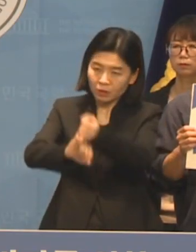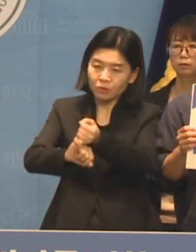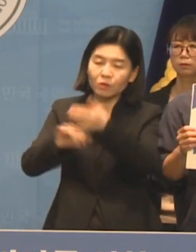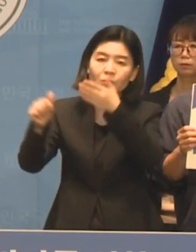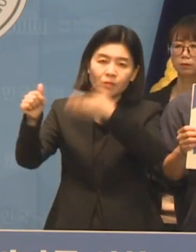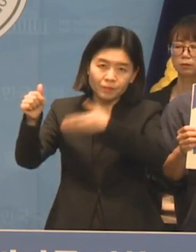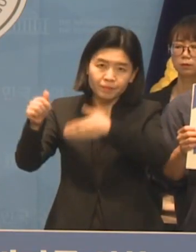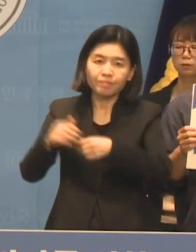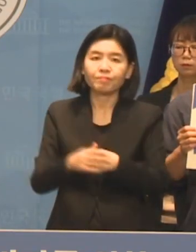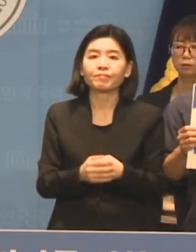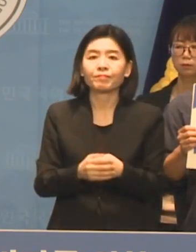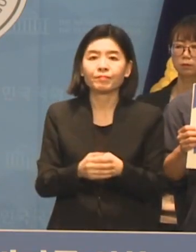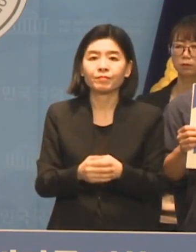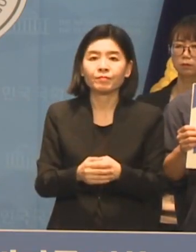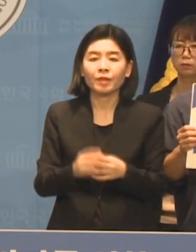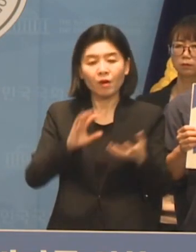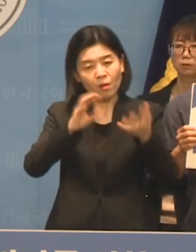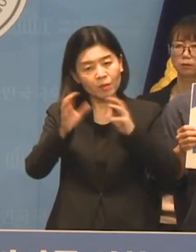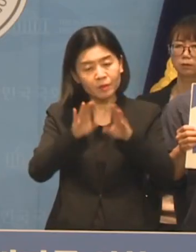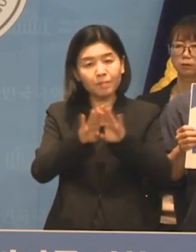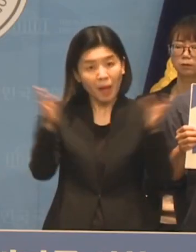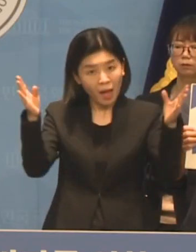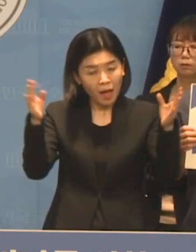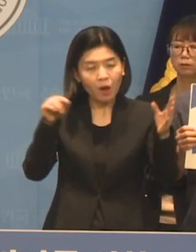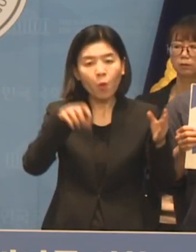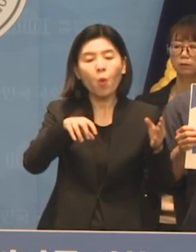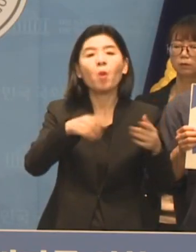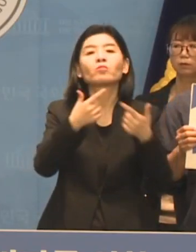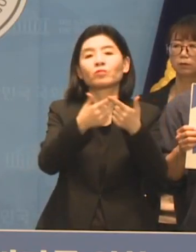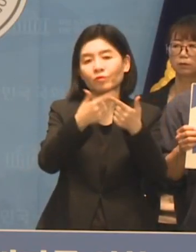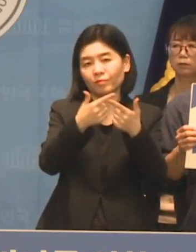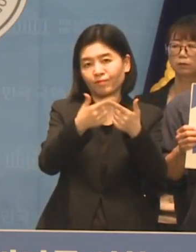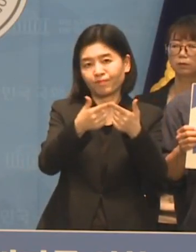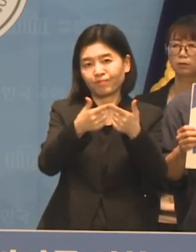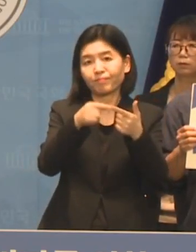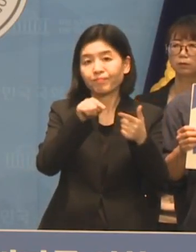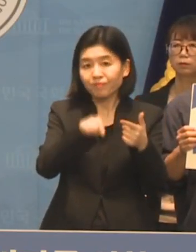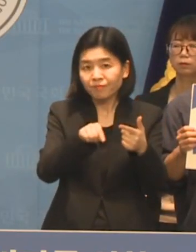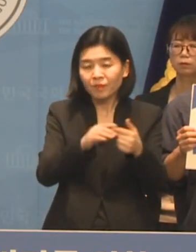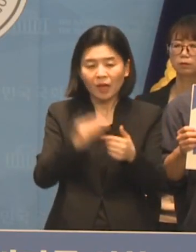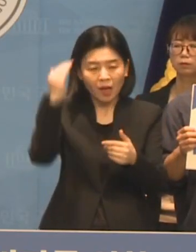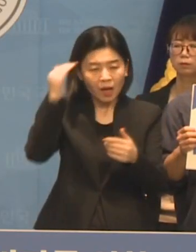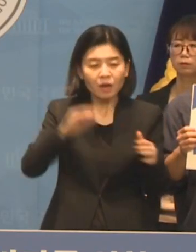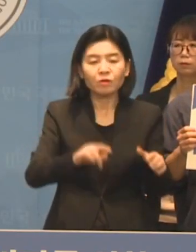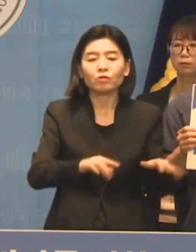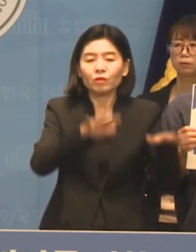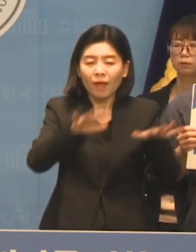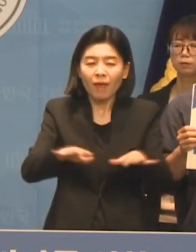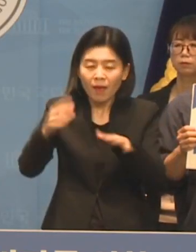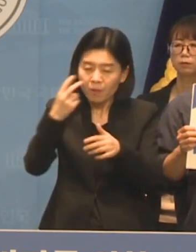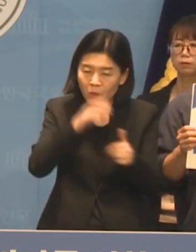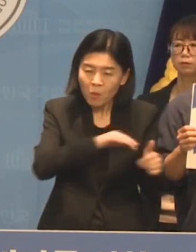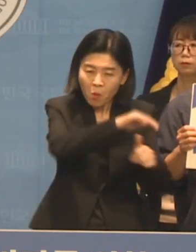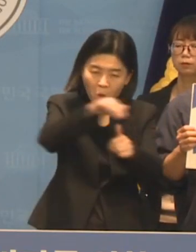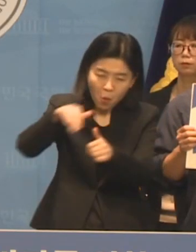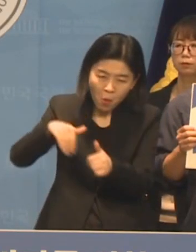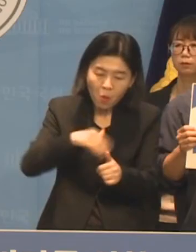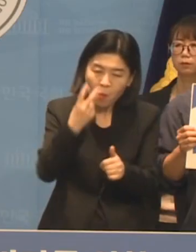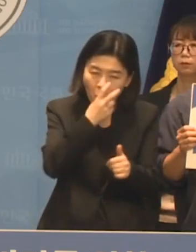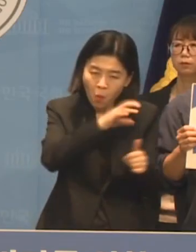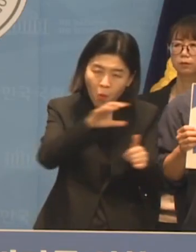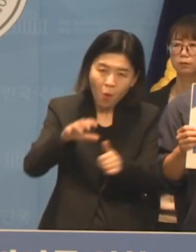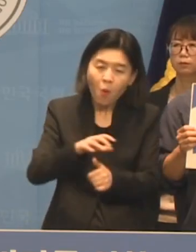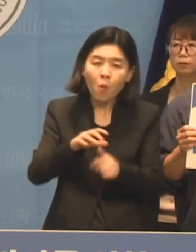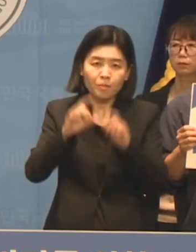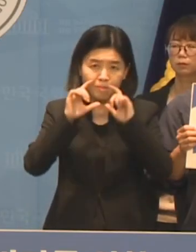부산에서 개최되는 아오오션 컨퍼런스가 대한민국의 해양 생태계 보존 약속을 선언하고